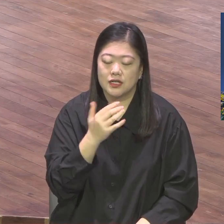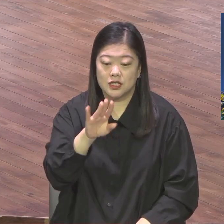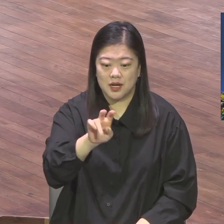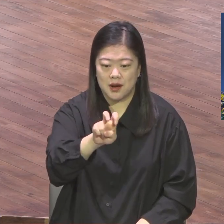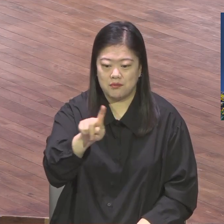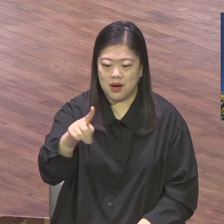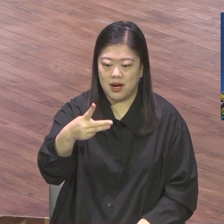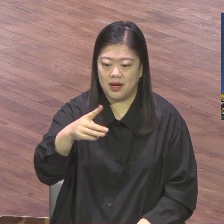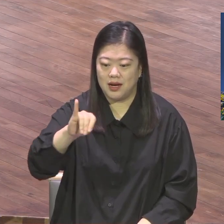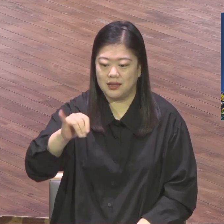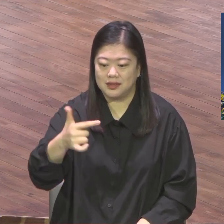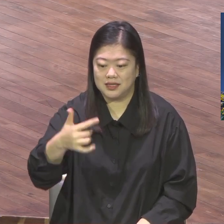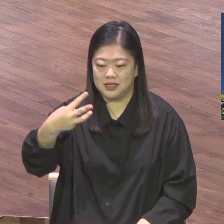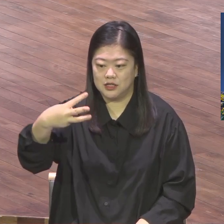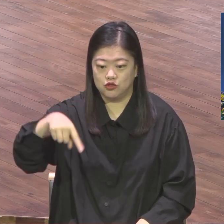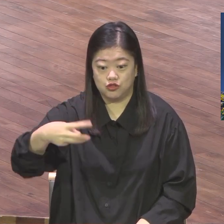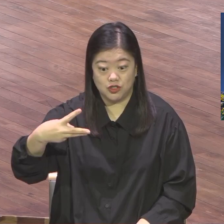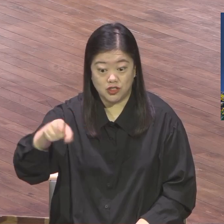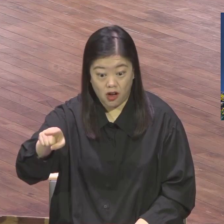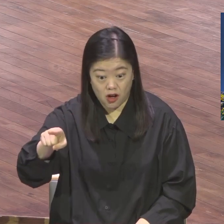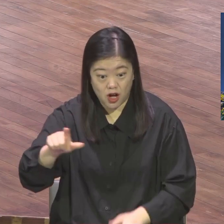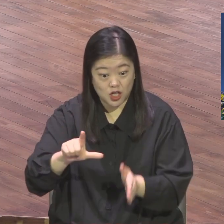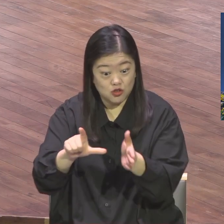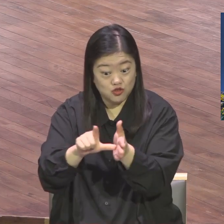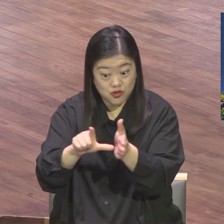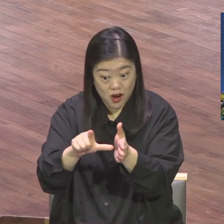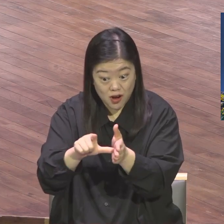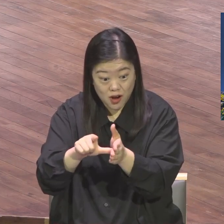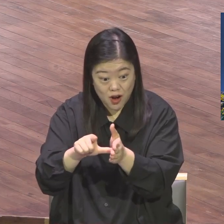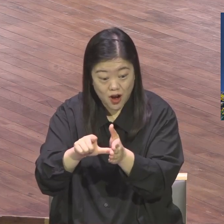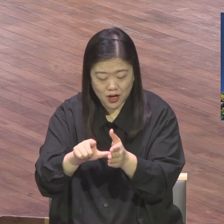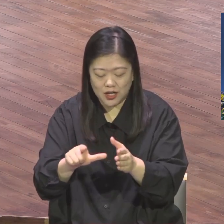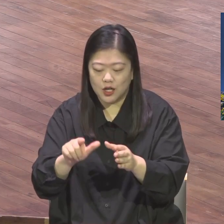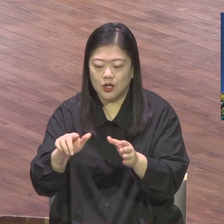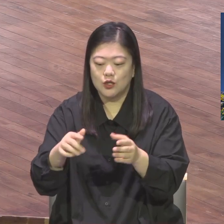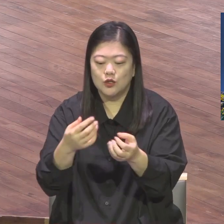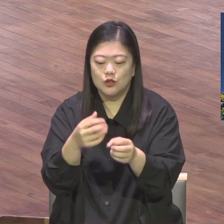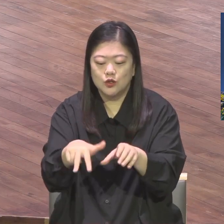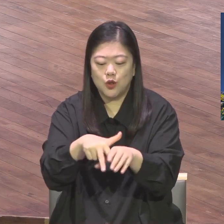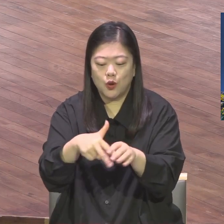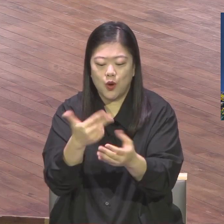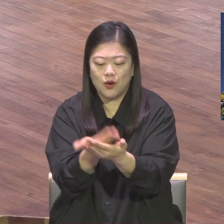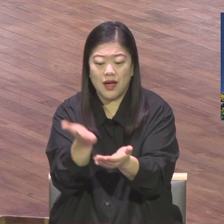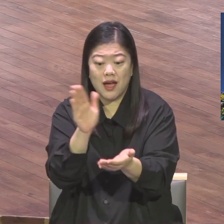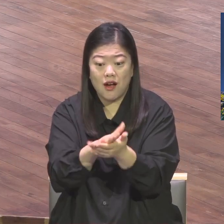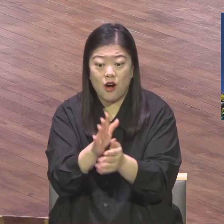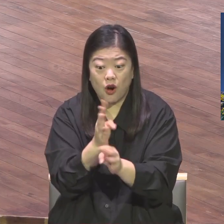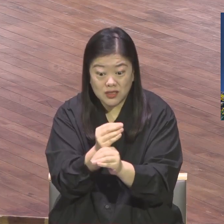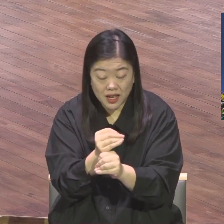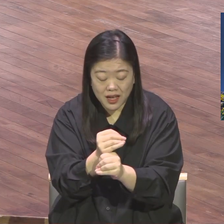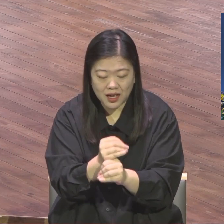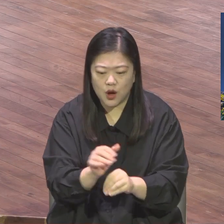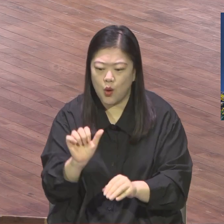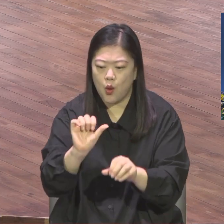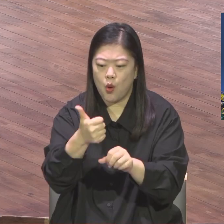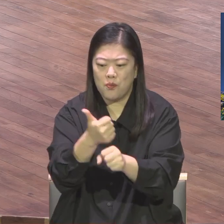마틴 루터가 1517년 10월 31일에 독일